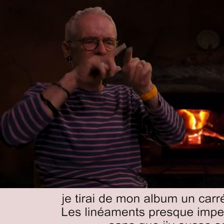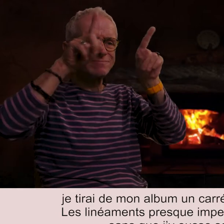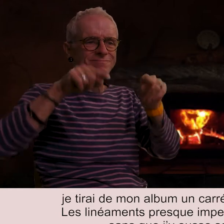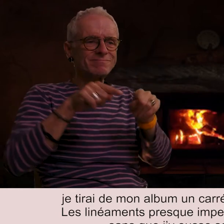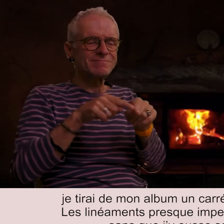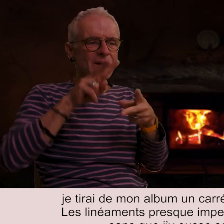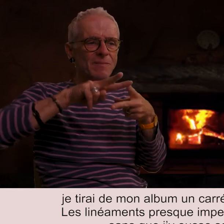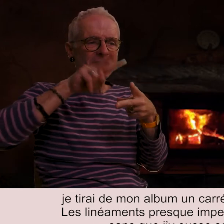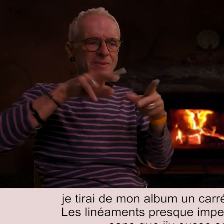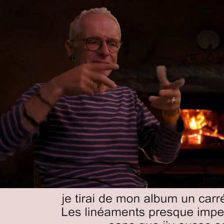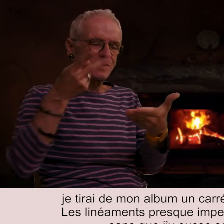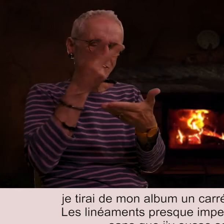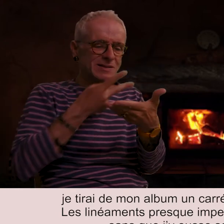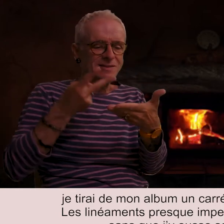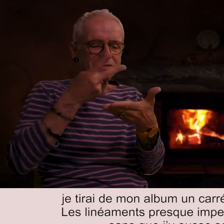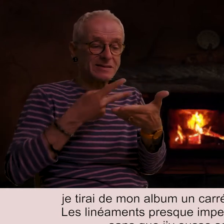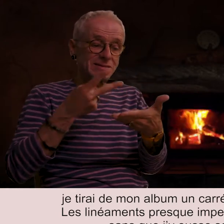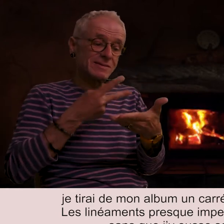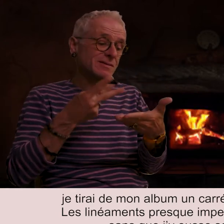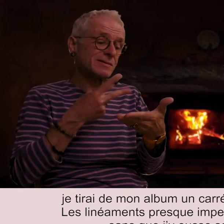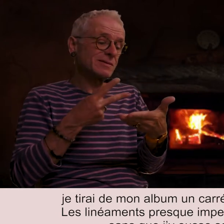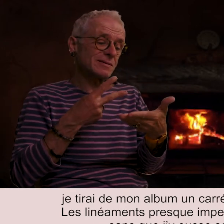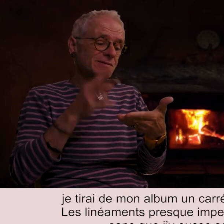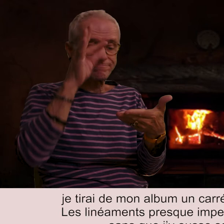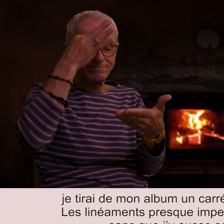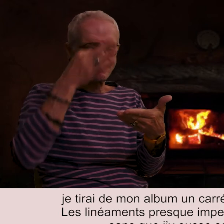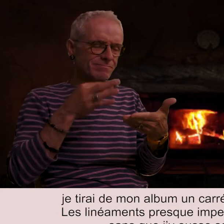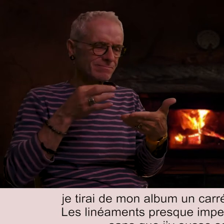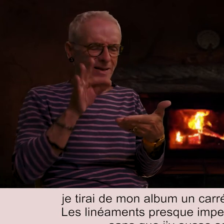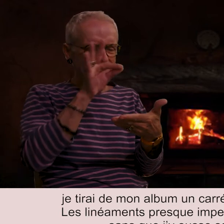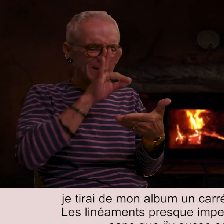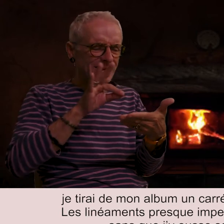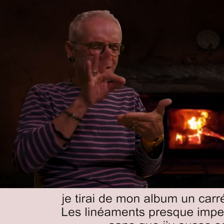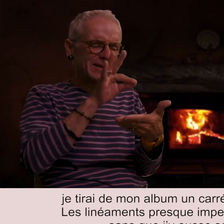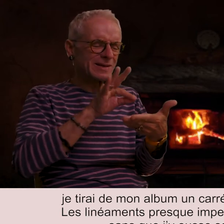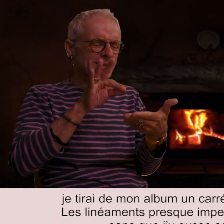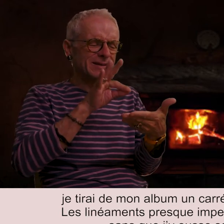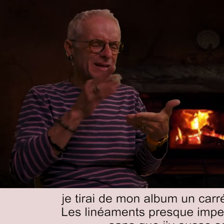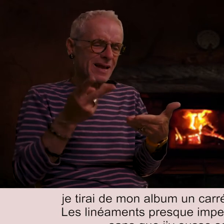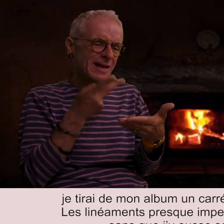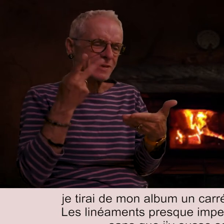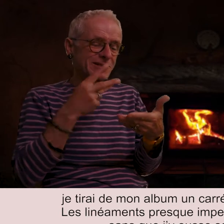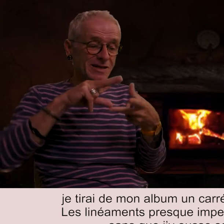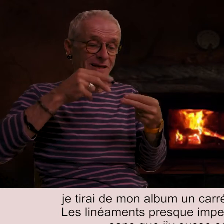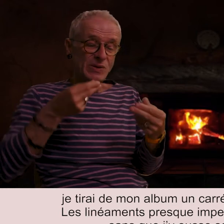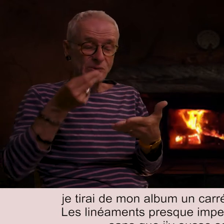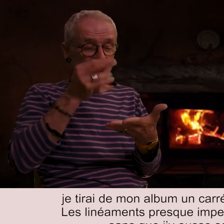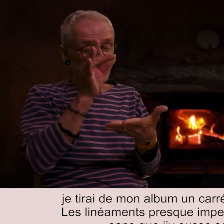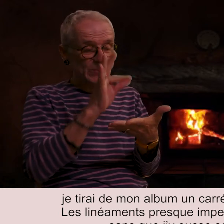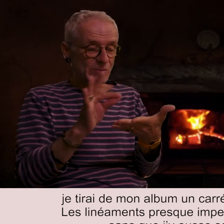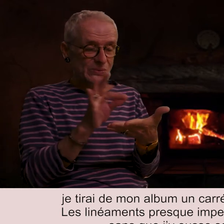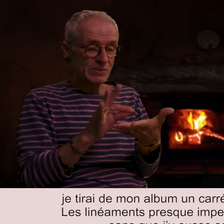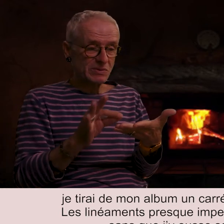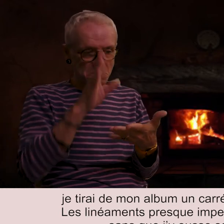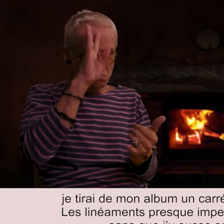et je me mis à dessiner les linéaments presque imperceptibles tracés par mon crayon sans que